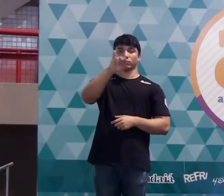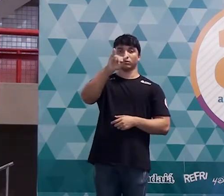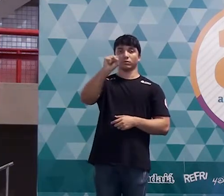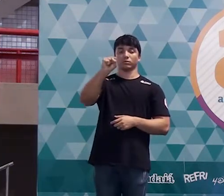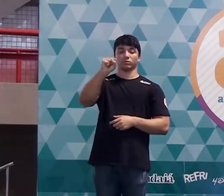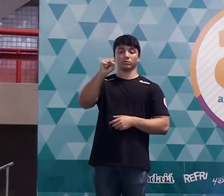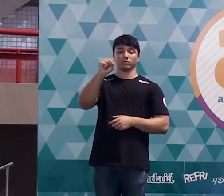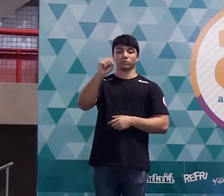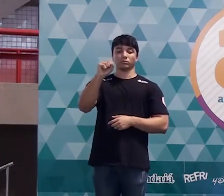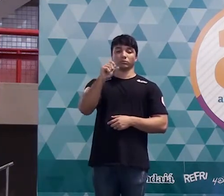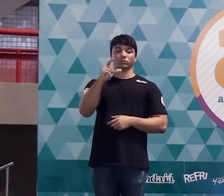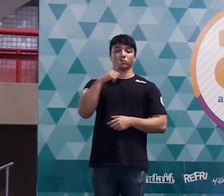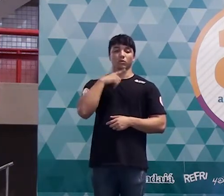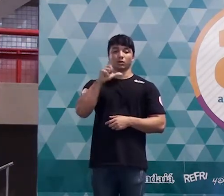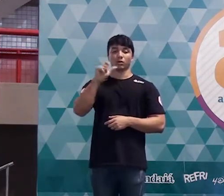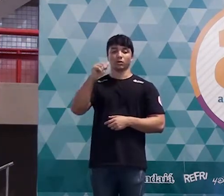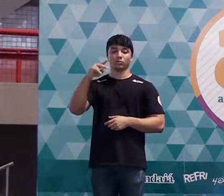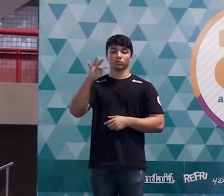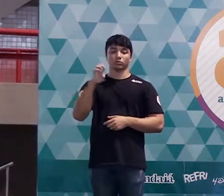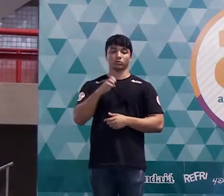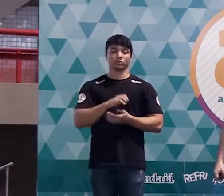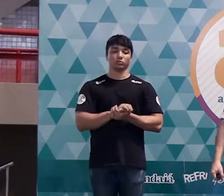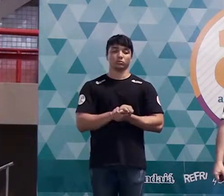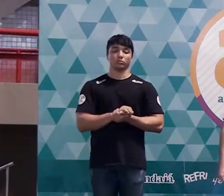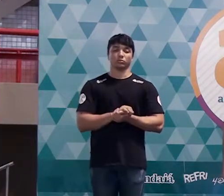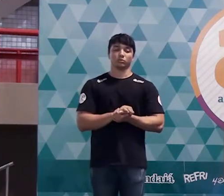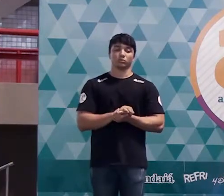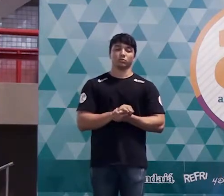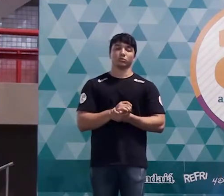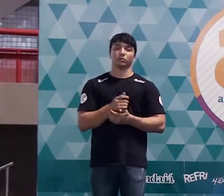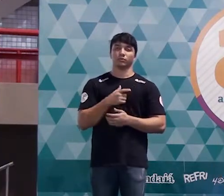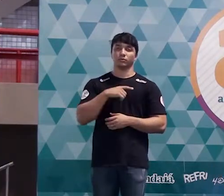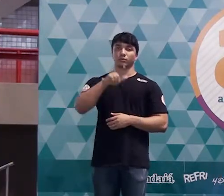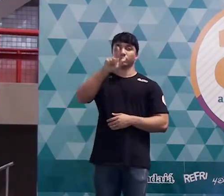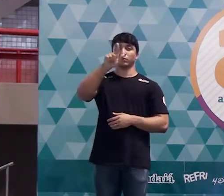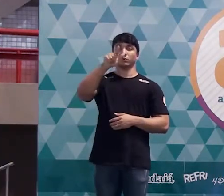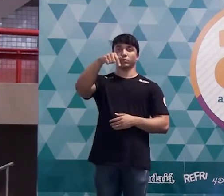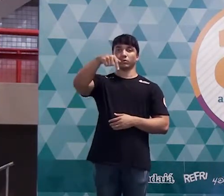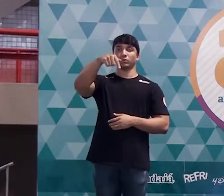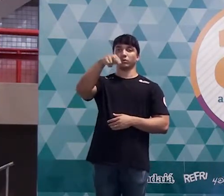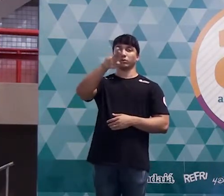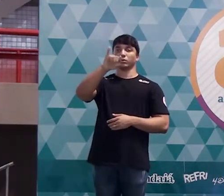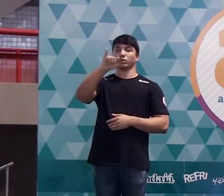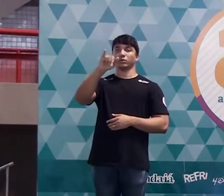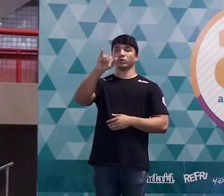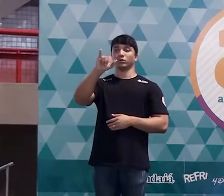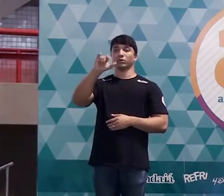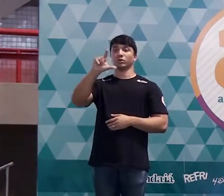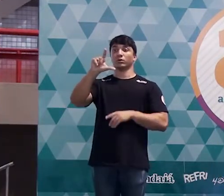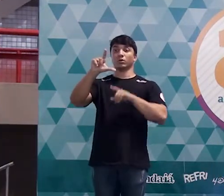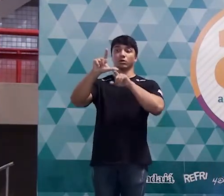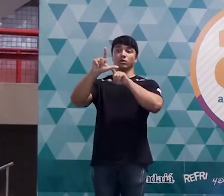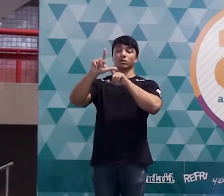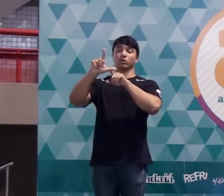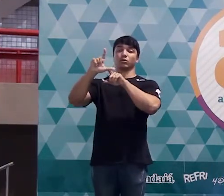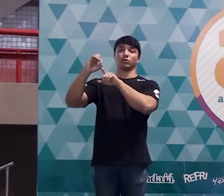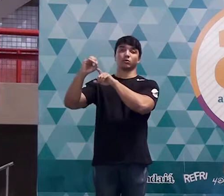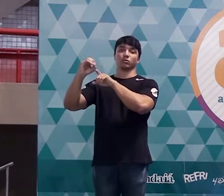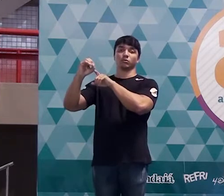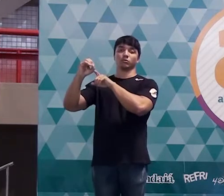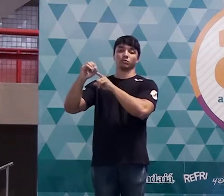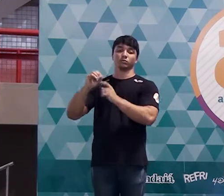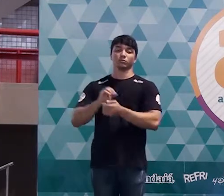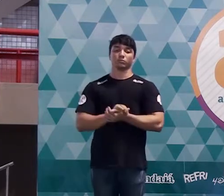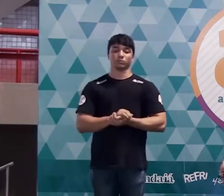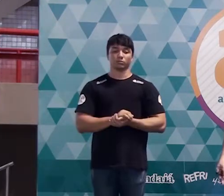Quis o lanche. Vai ficar como? Quis mais O. Tira o S. Você quis o lanche?